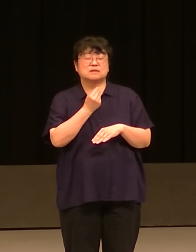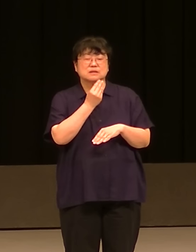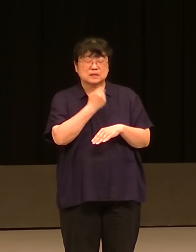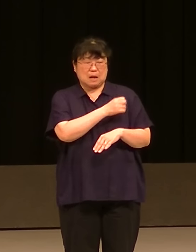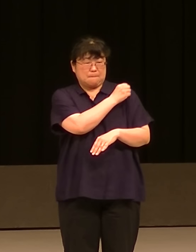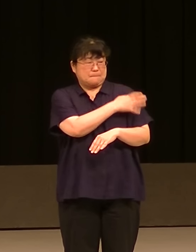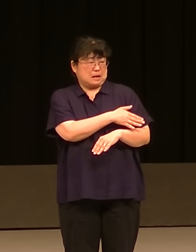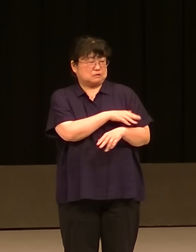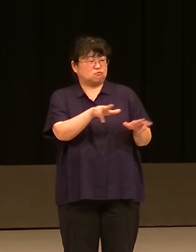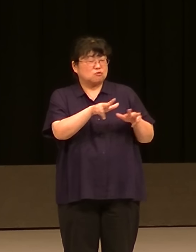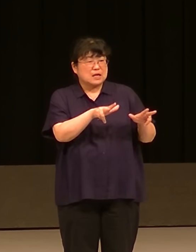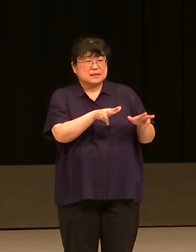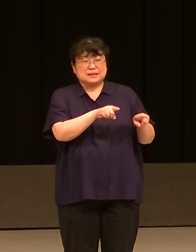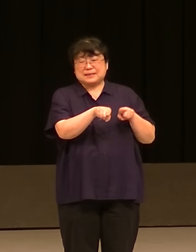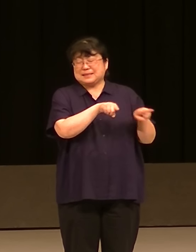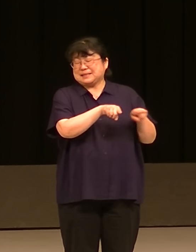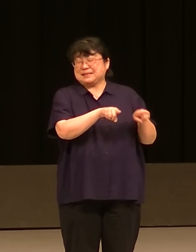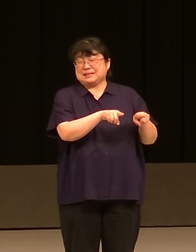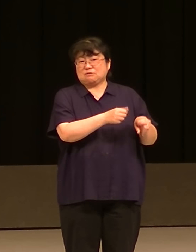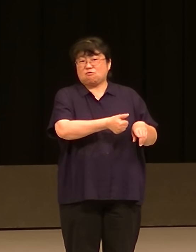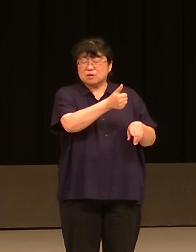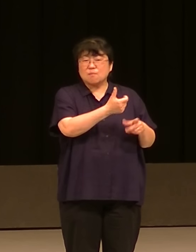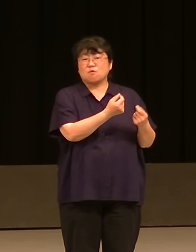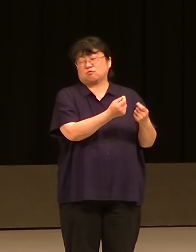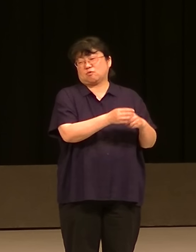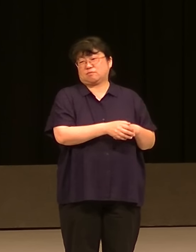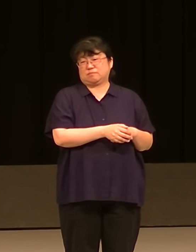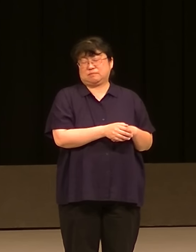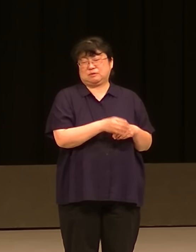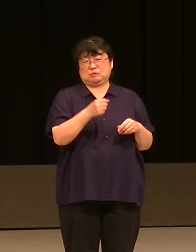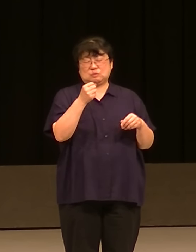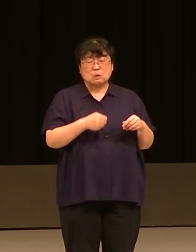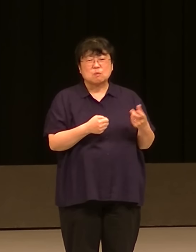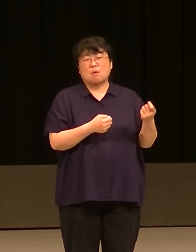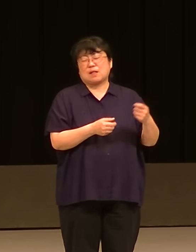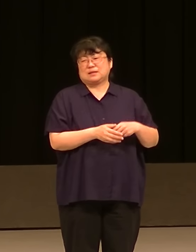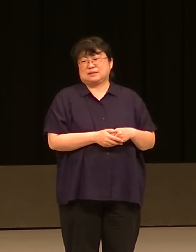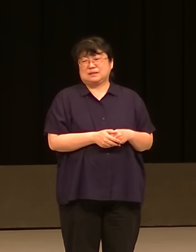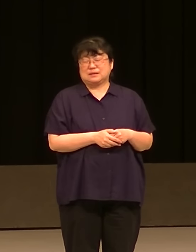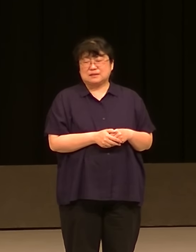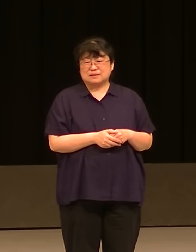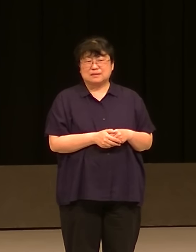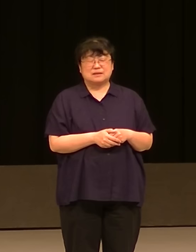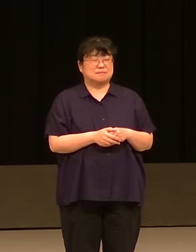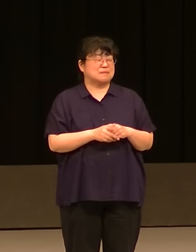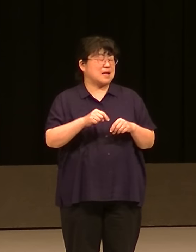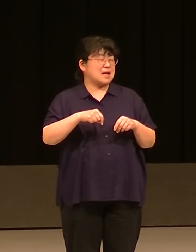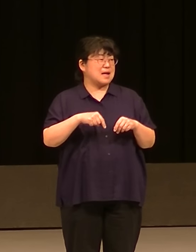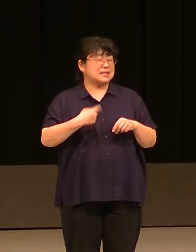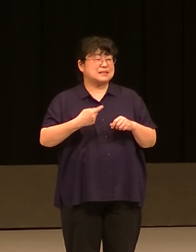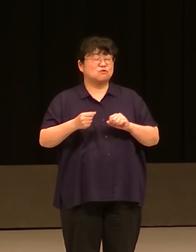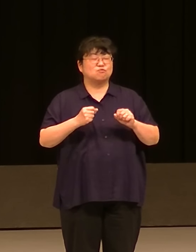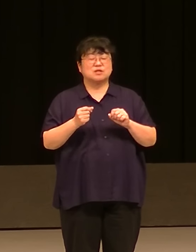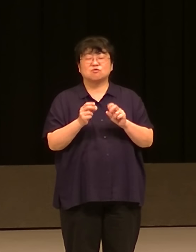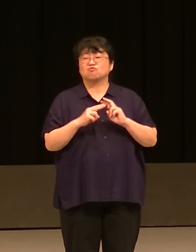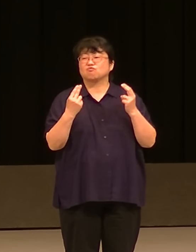政治指導者たちもそうですし、習近平氏もそうですし、で自民党のこの、ま